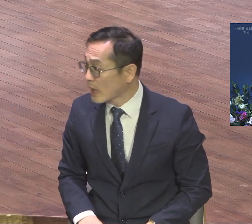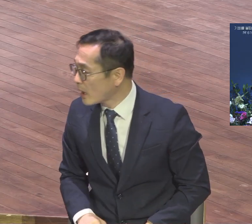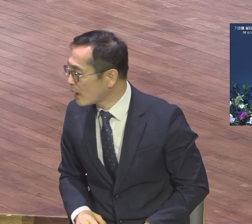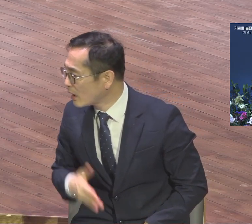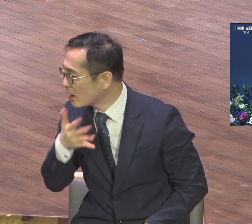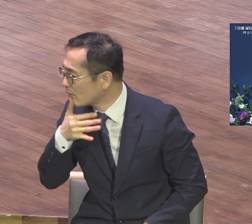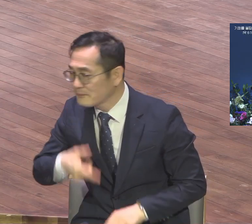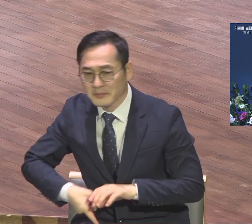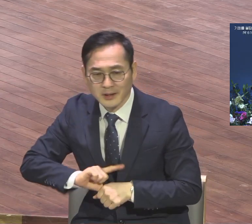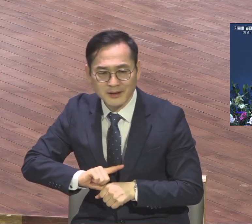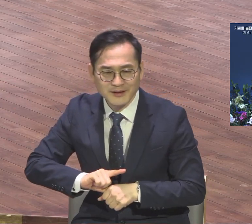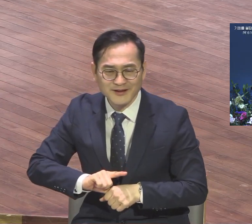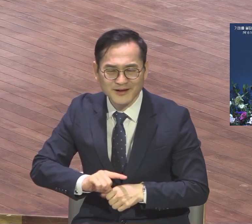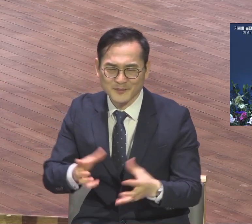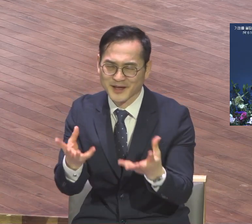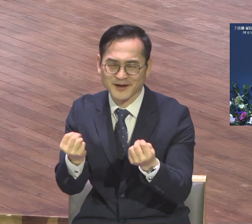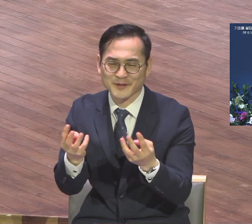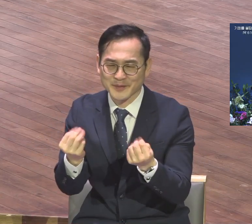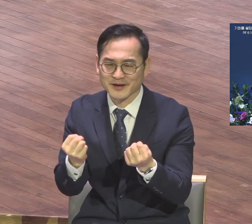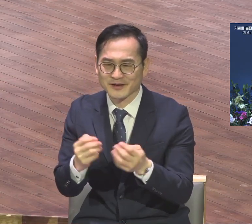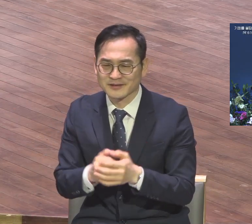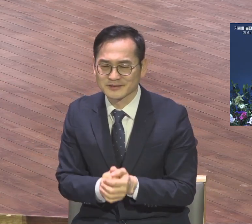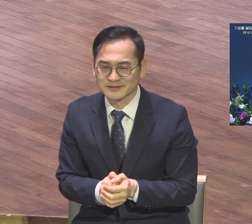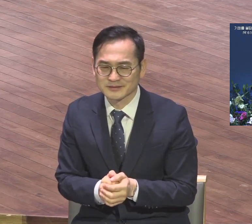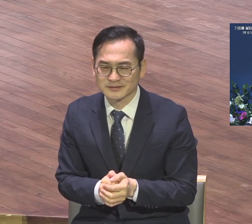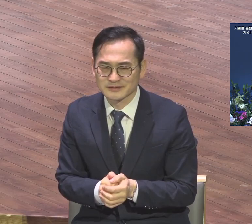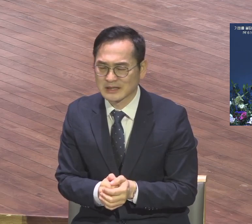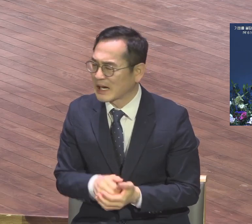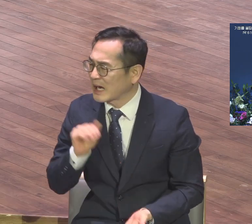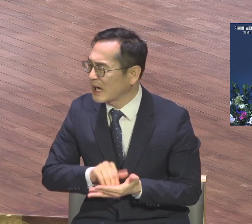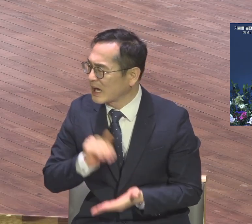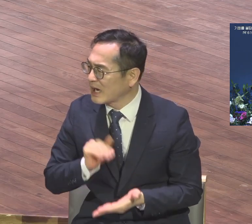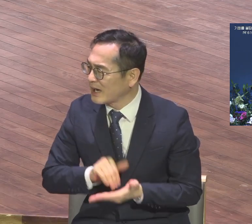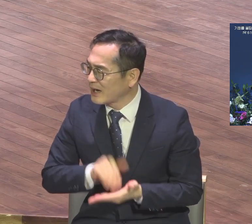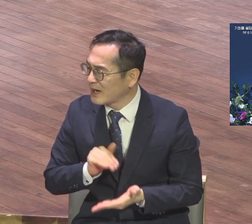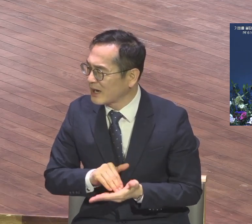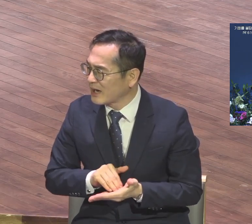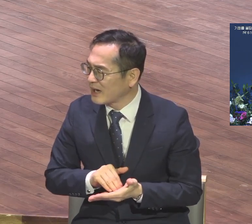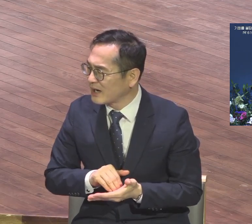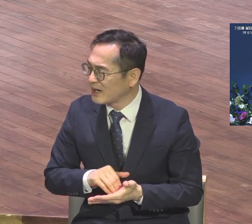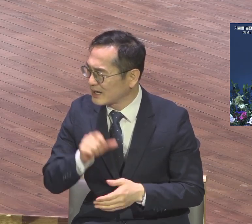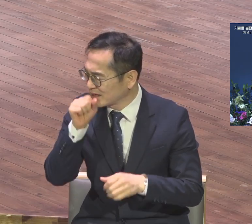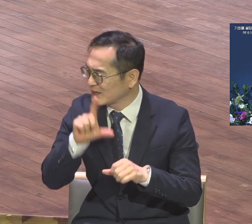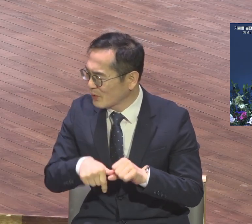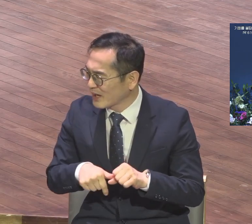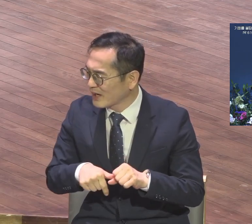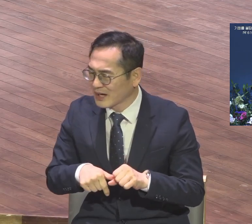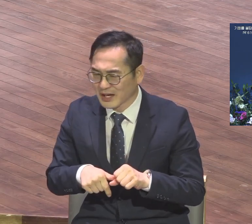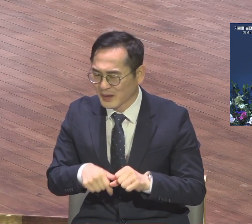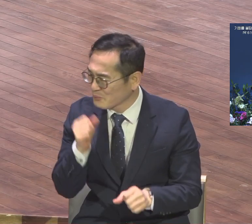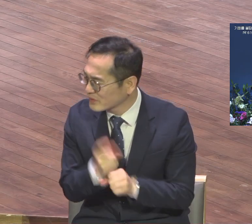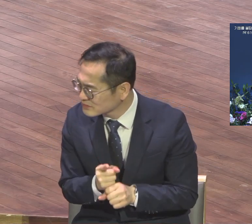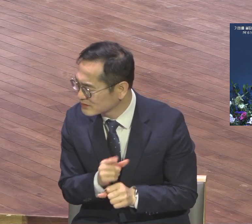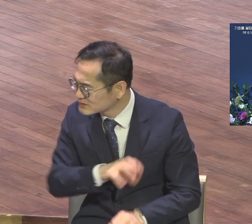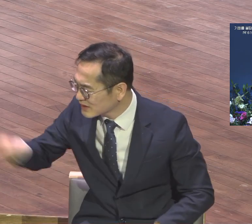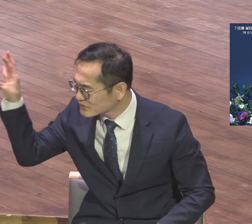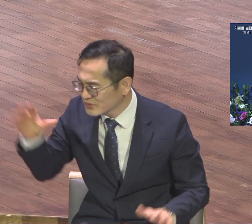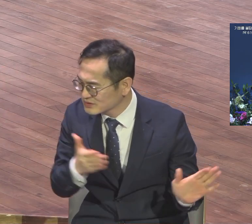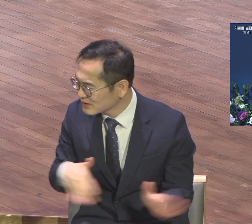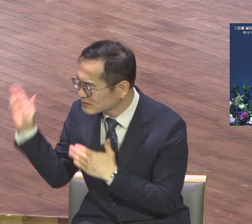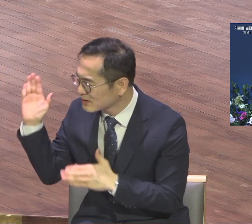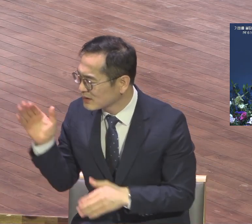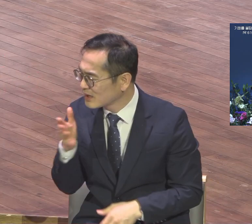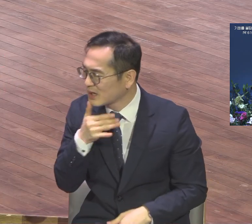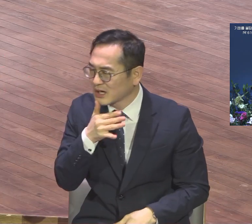사람들도 많아요. 지난 후회는 알죠. 아, 그때가 기회였구나. 그 기회를 내가 좋은